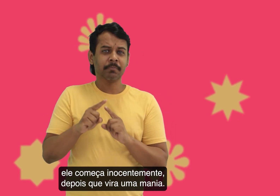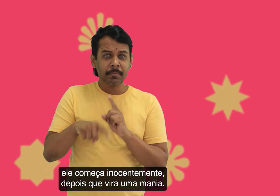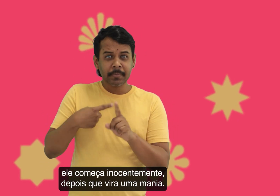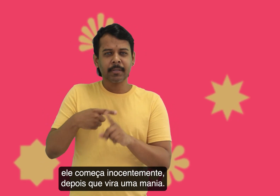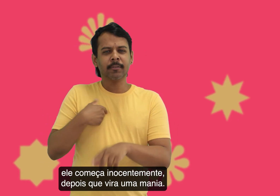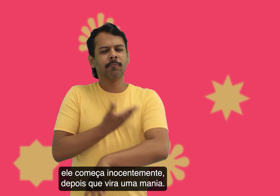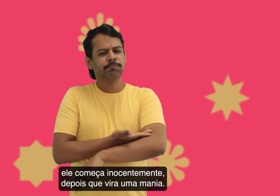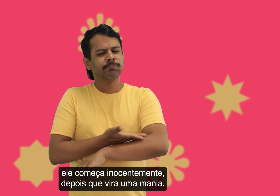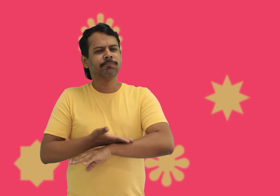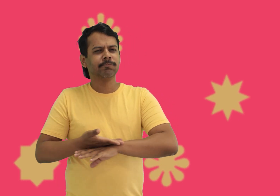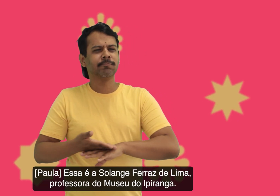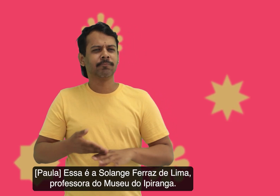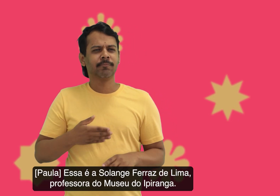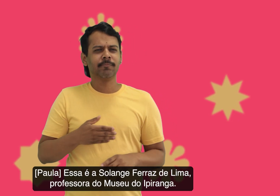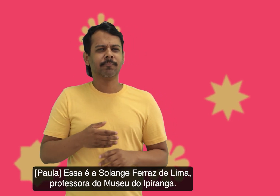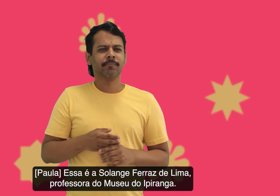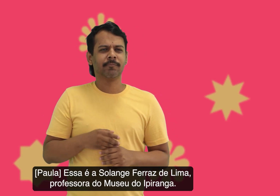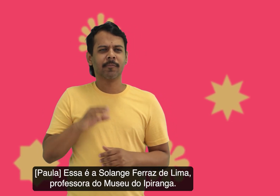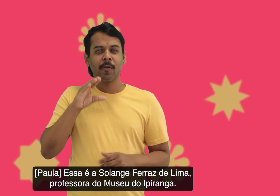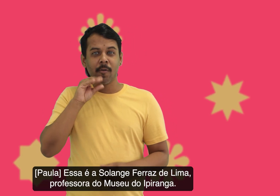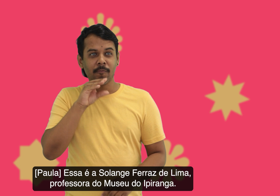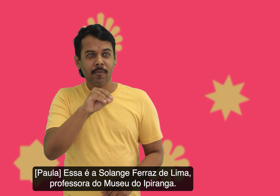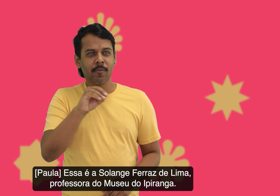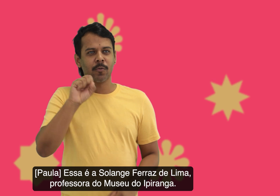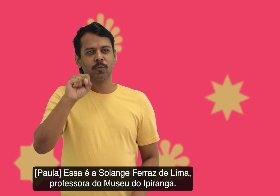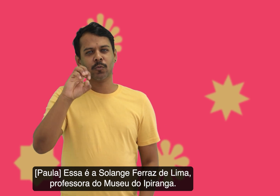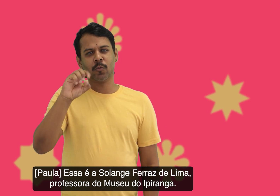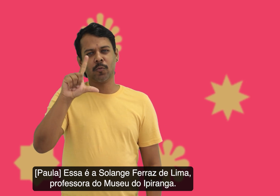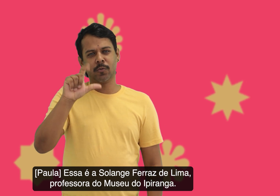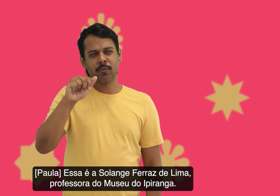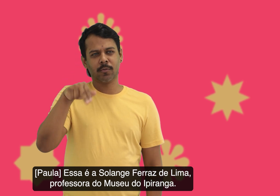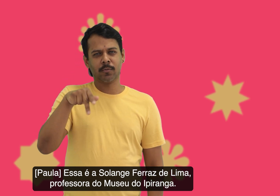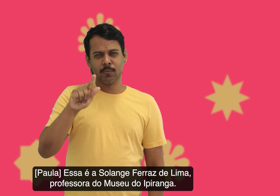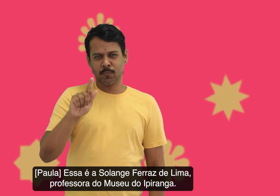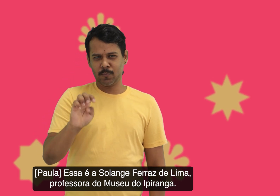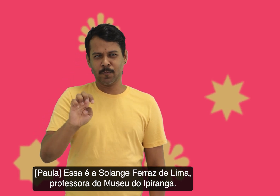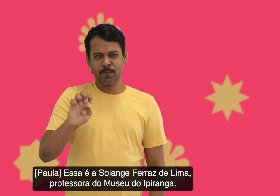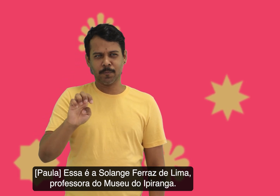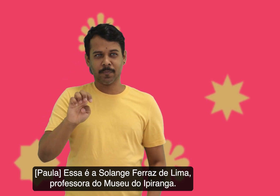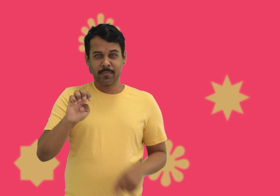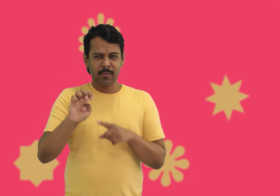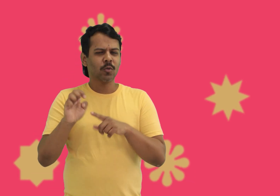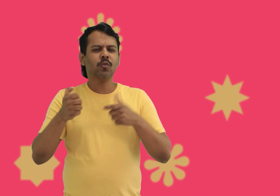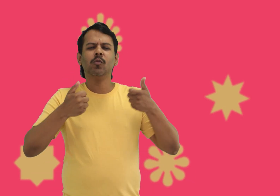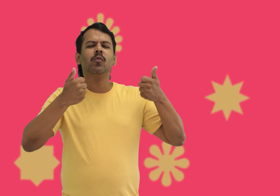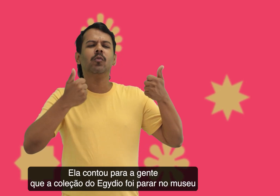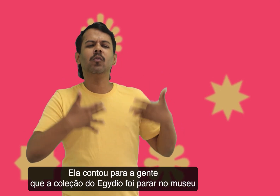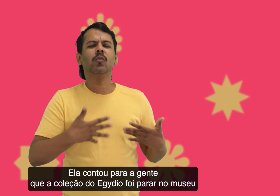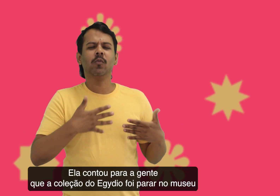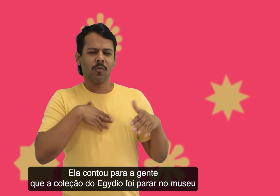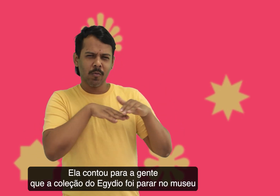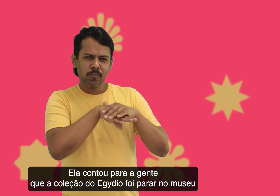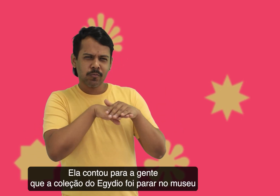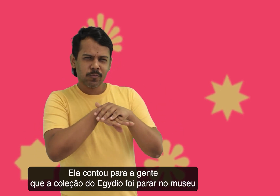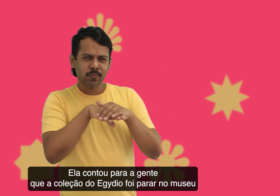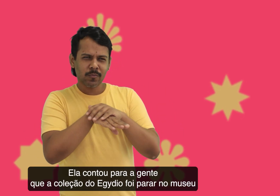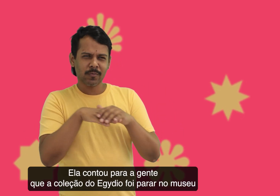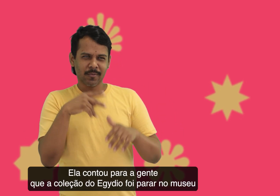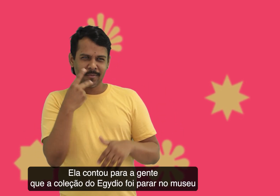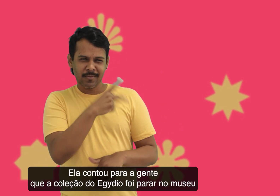depois vira uma mania. Essa é a Solange Ferraz de Lima, professora do Museu do Ipiranga. Ela contou pra gente que a coleção